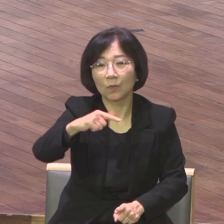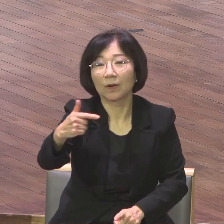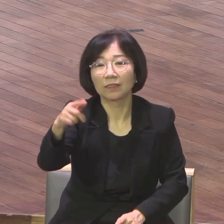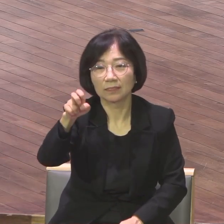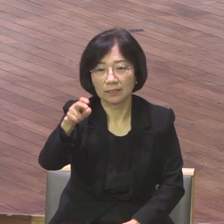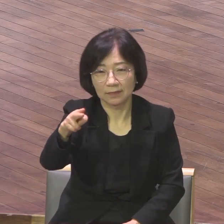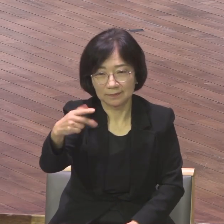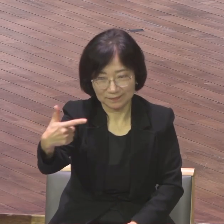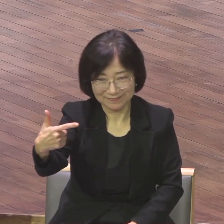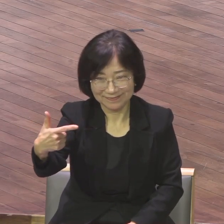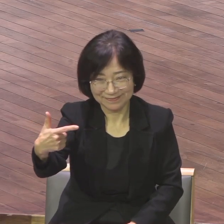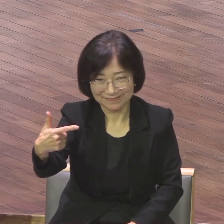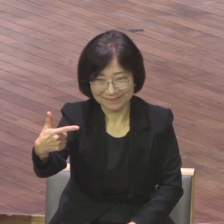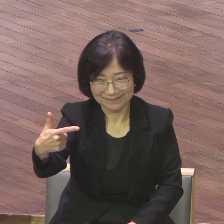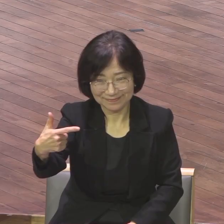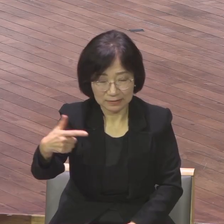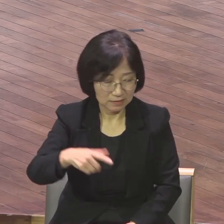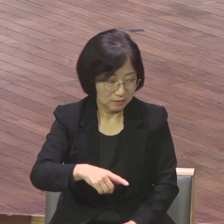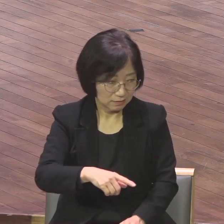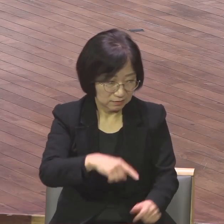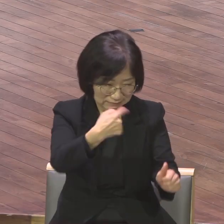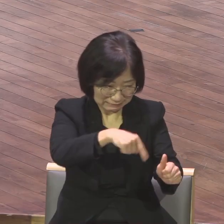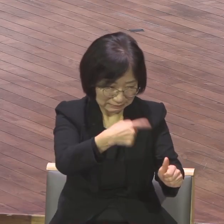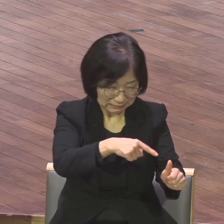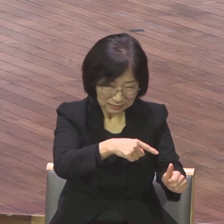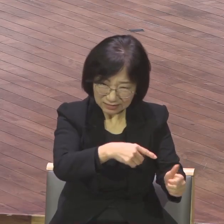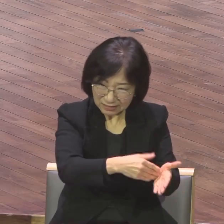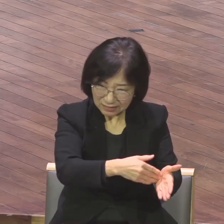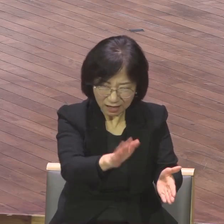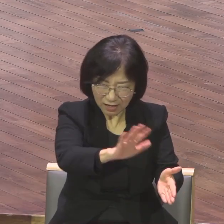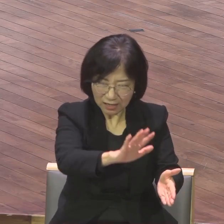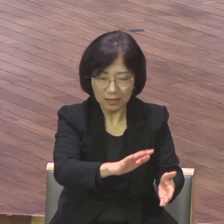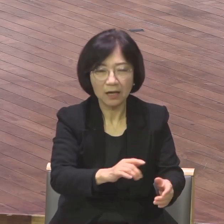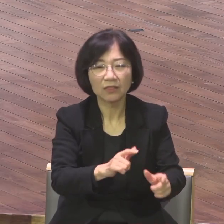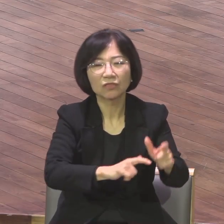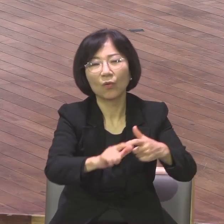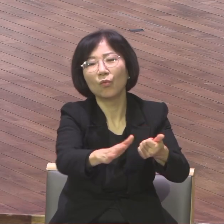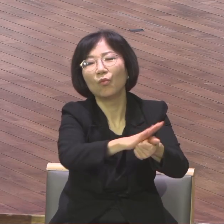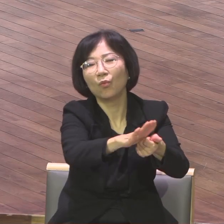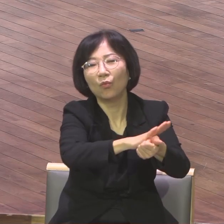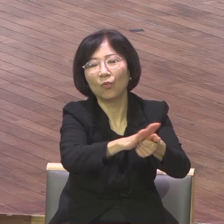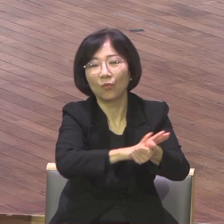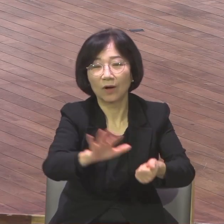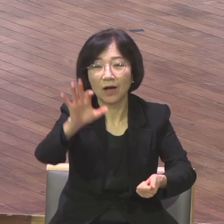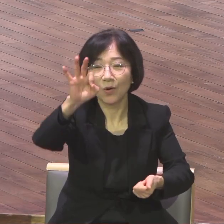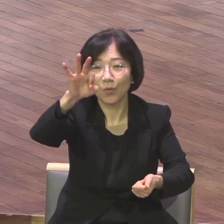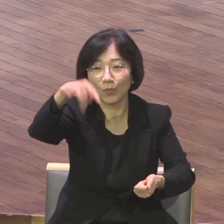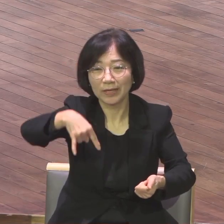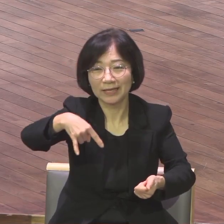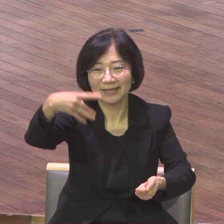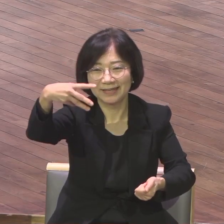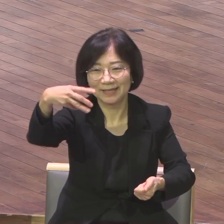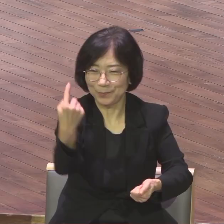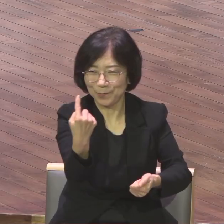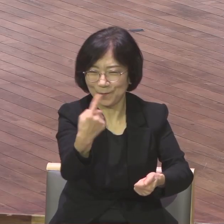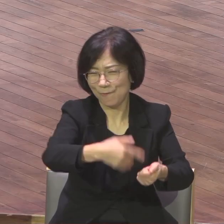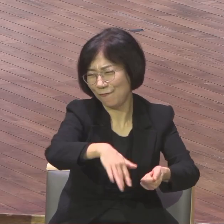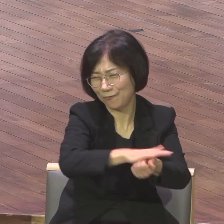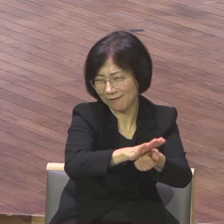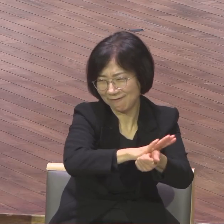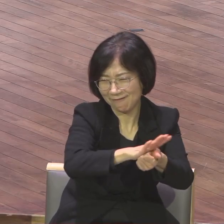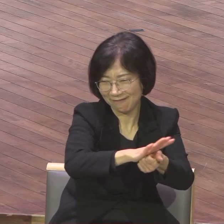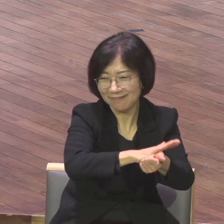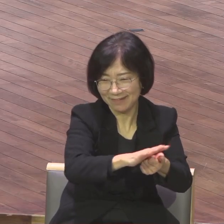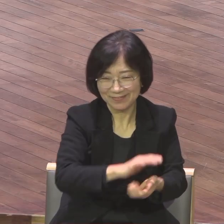그리고 단순히 건면만 하는 것이 아니라 위로를 덧붙여서 하는 게 중요해요. 위로를. 경계라는